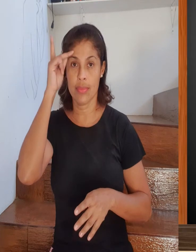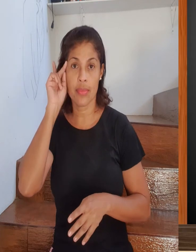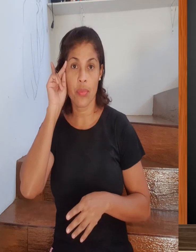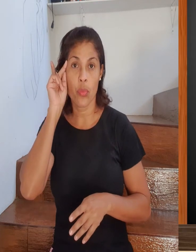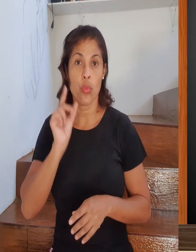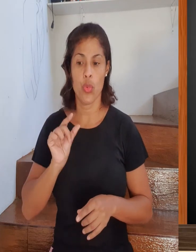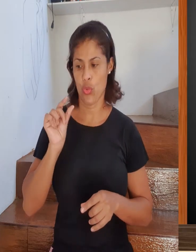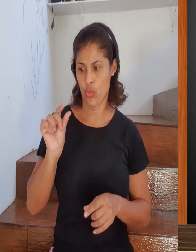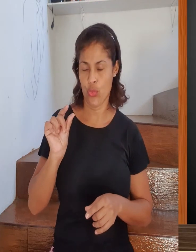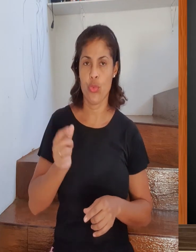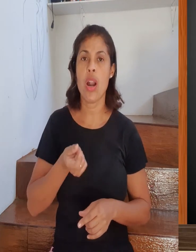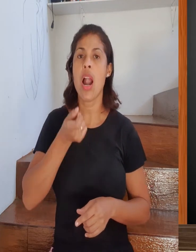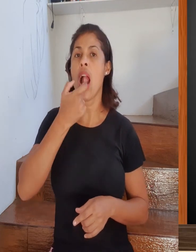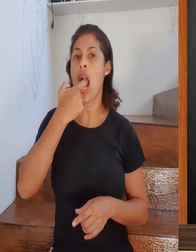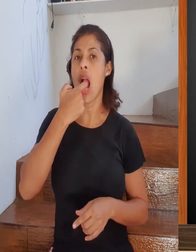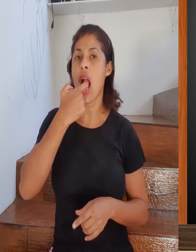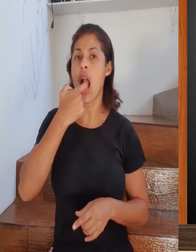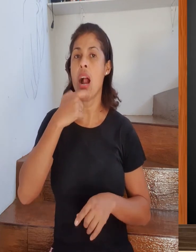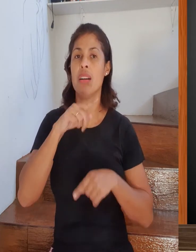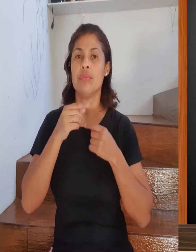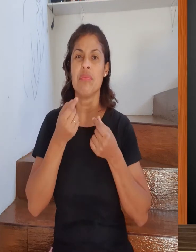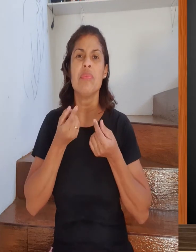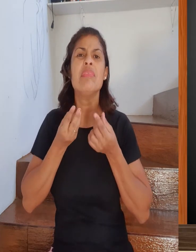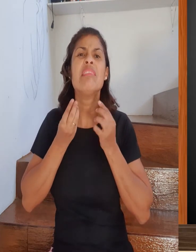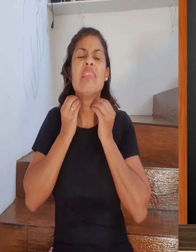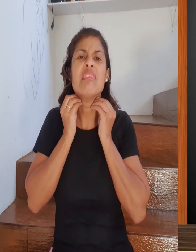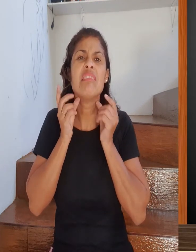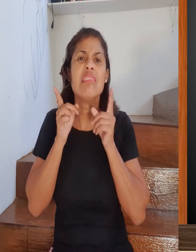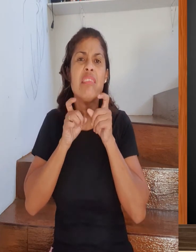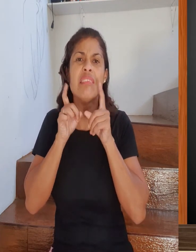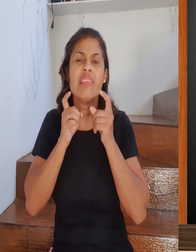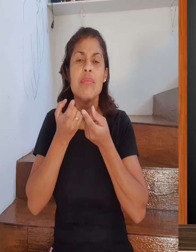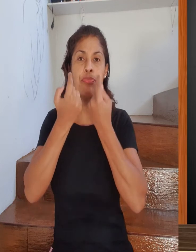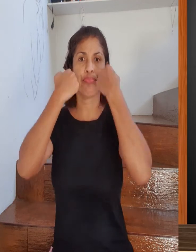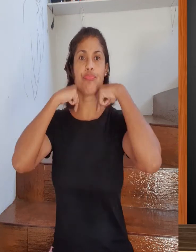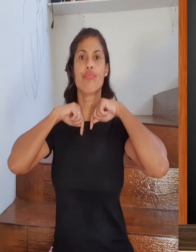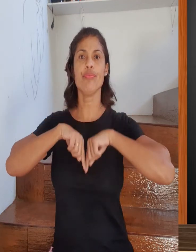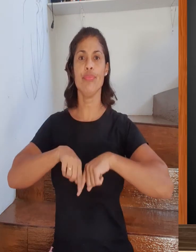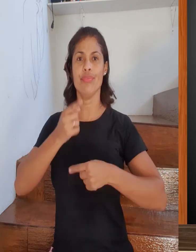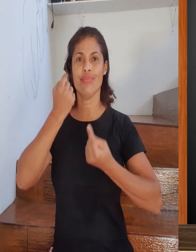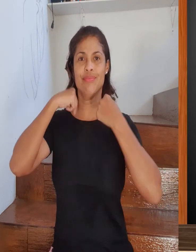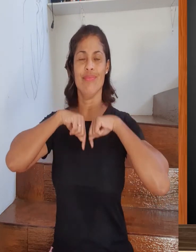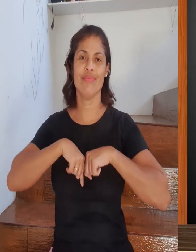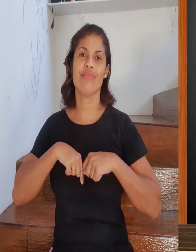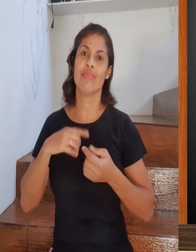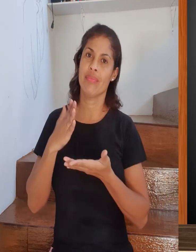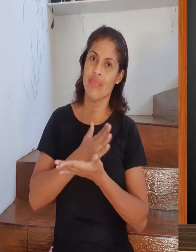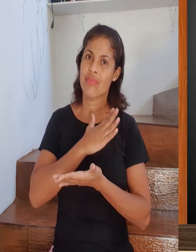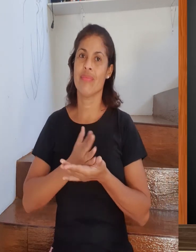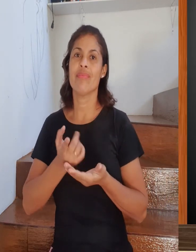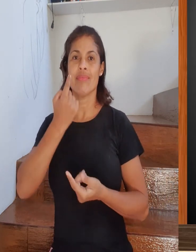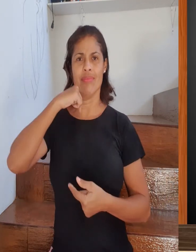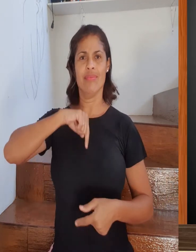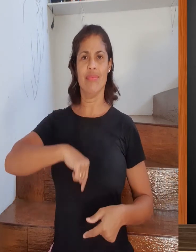alguém colocar um comprimido sob a língua e não salivar e engolir essa saliva. Então, logicamente, parte